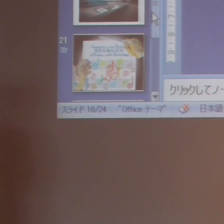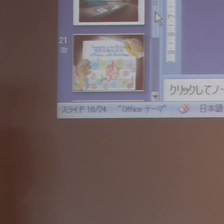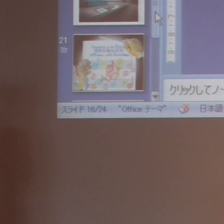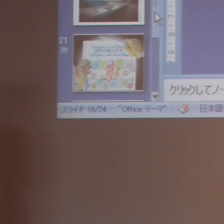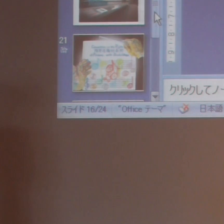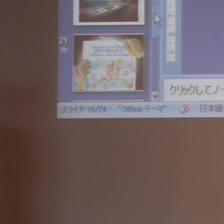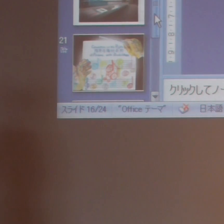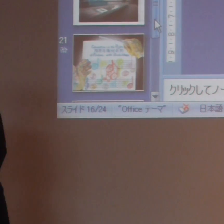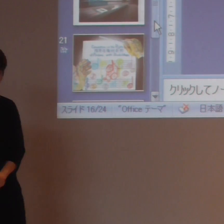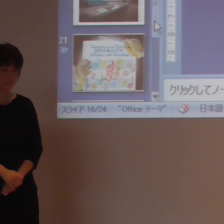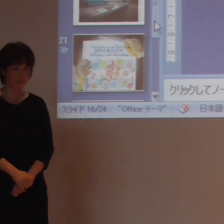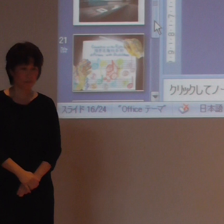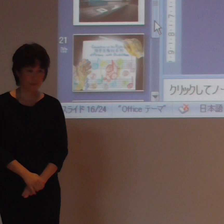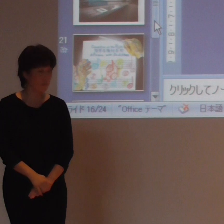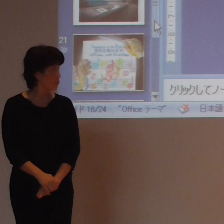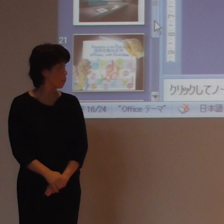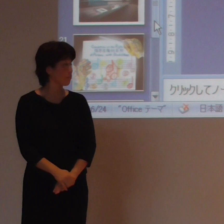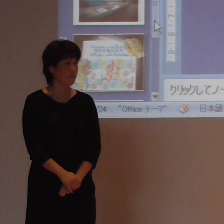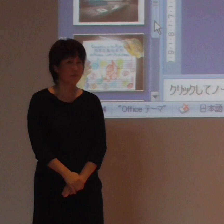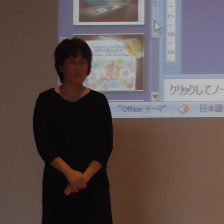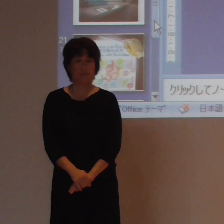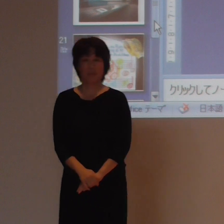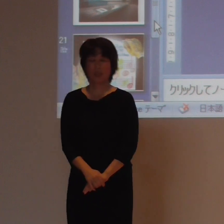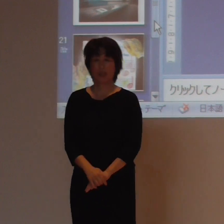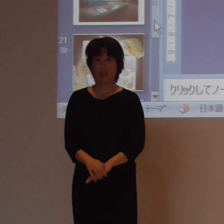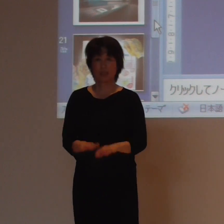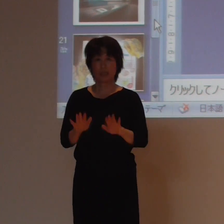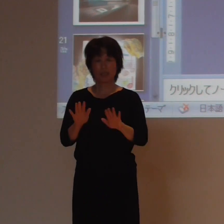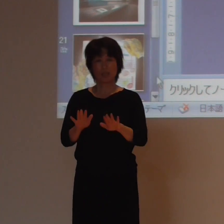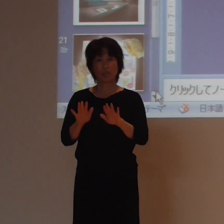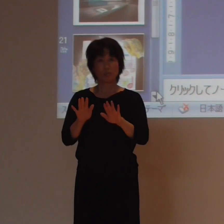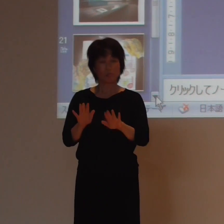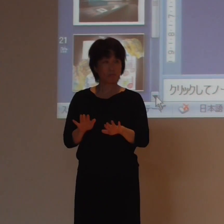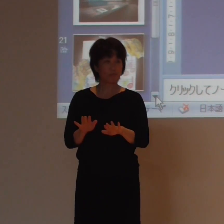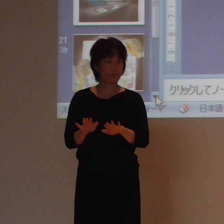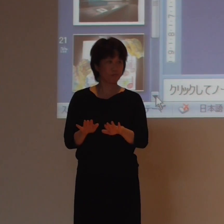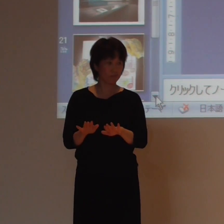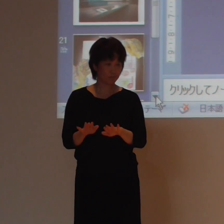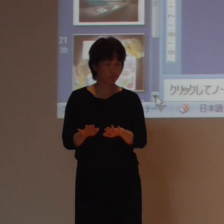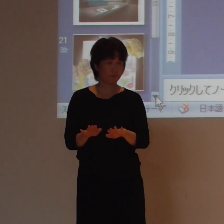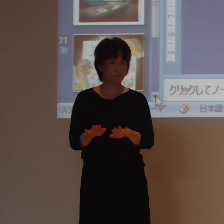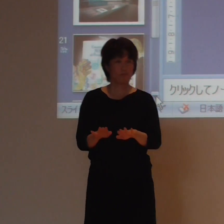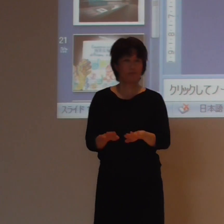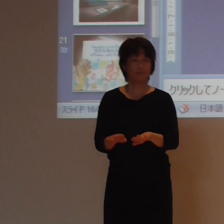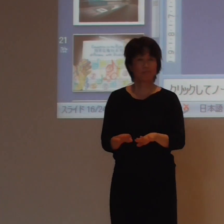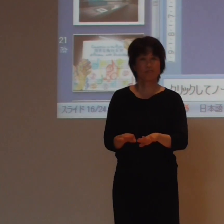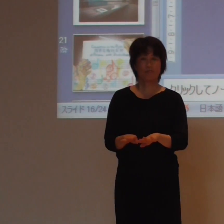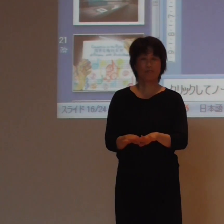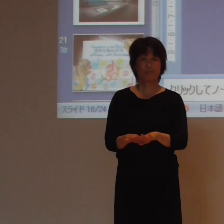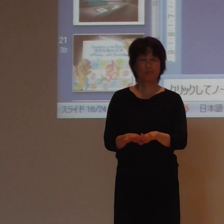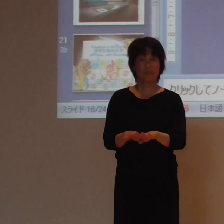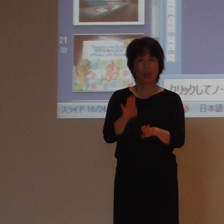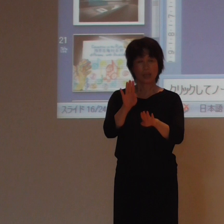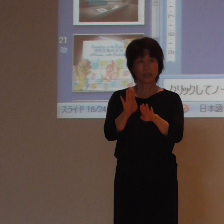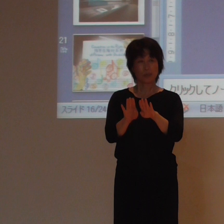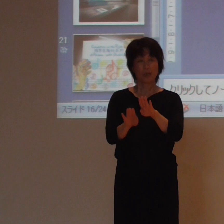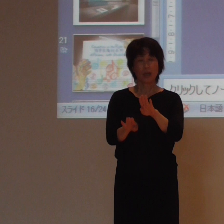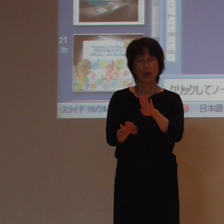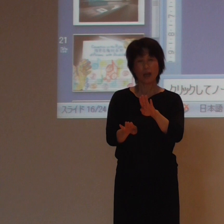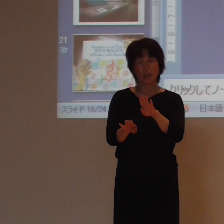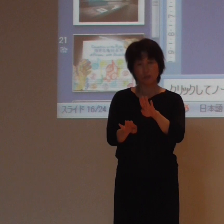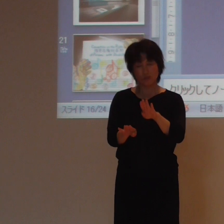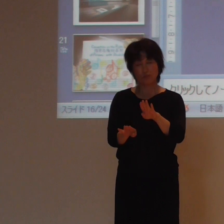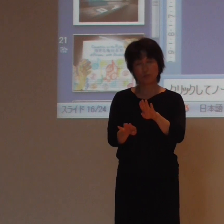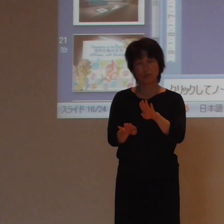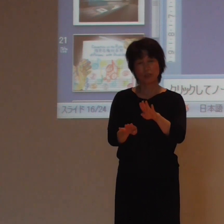言われている、ね、考え方と今の見てをどう見るか、また差別偏